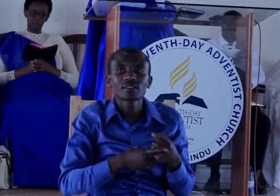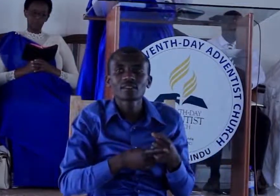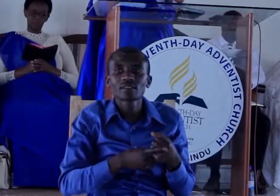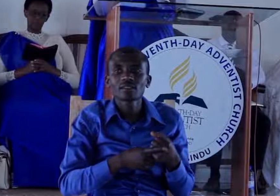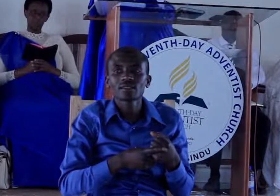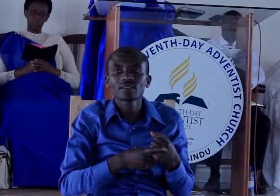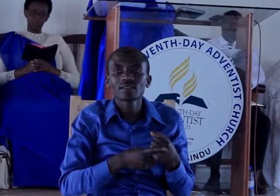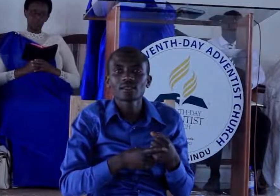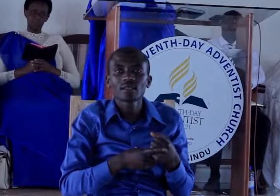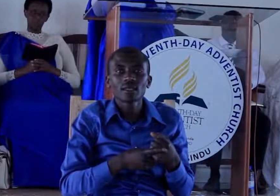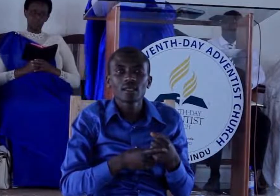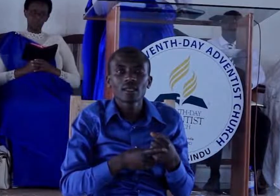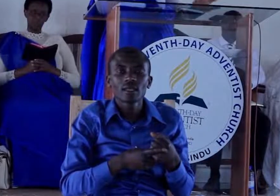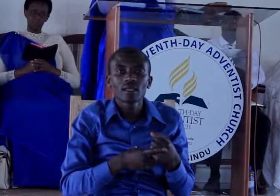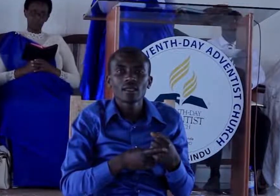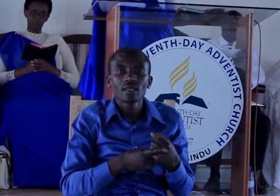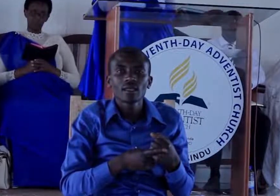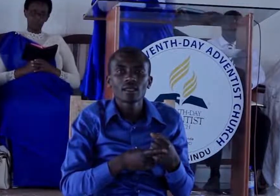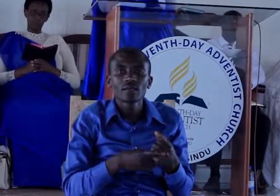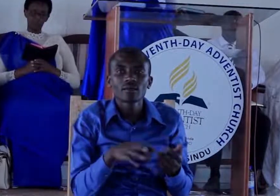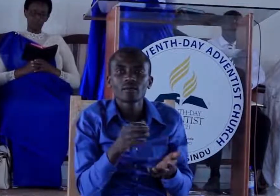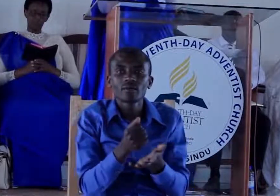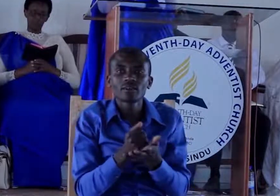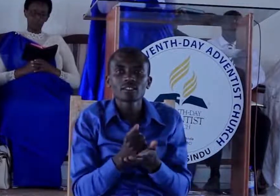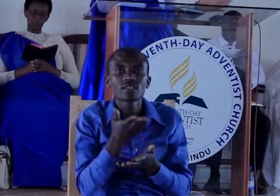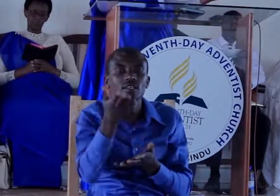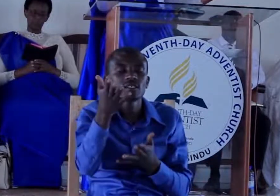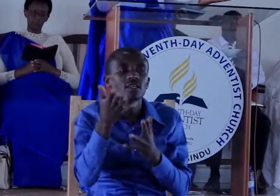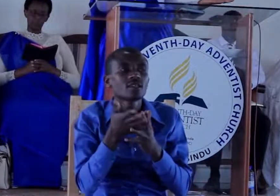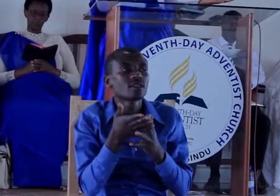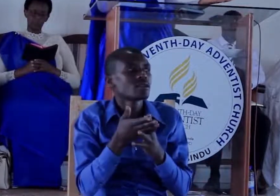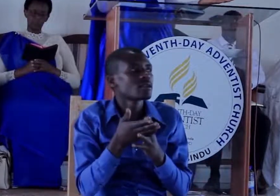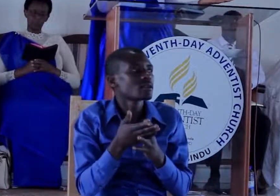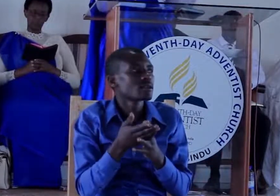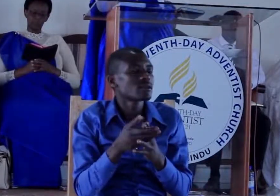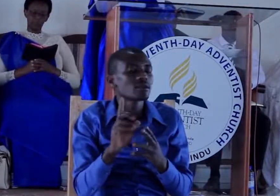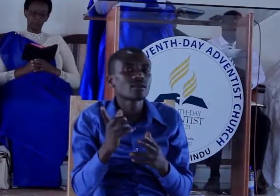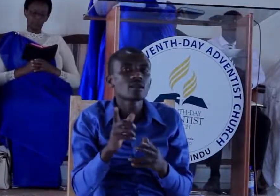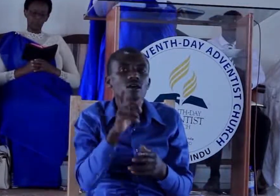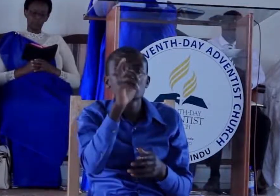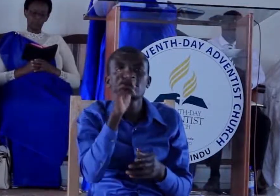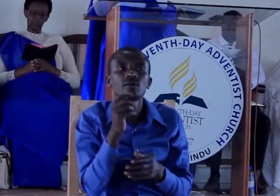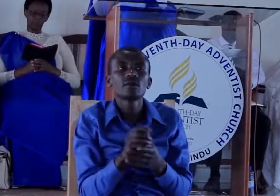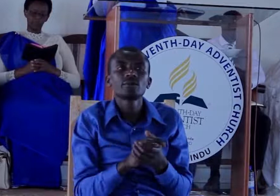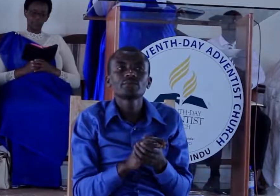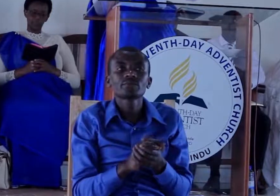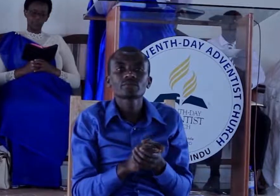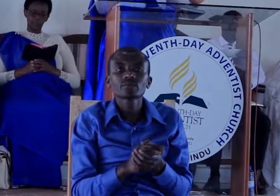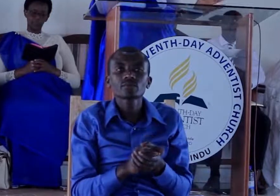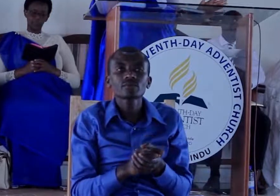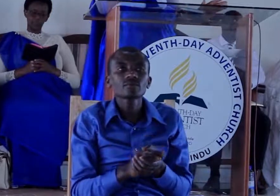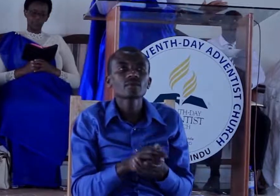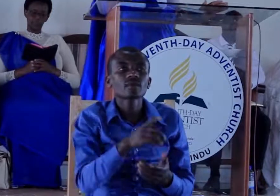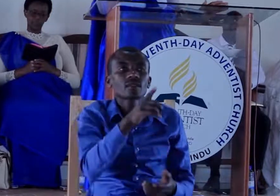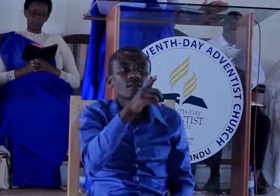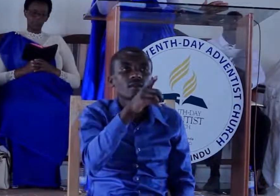bitatu nkamfasha ari hagati ko nta usubiza kandi nkamanitse nyisubirize wowe